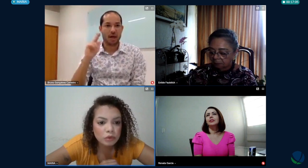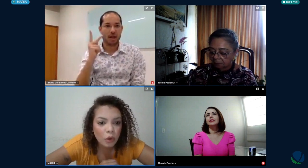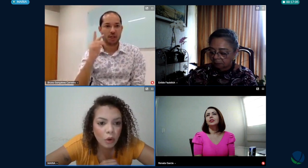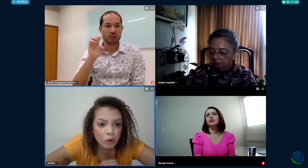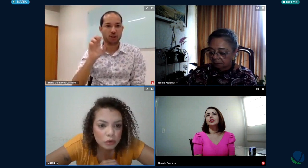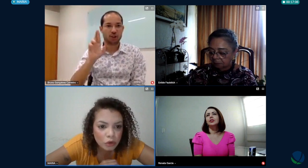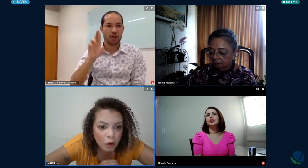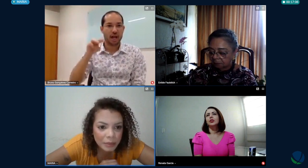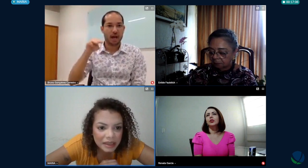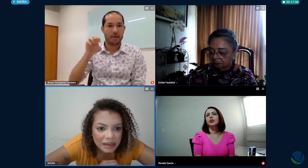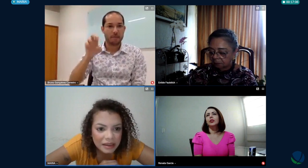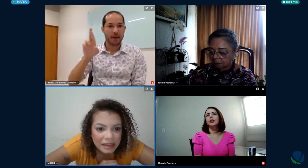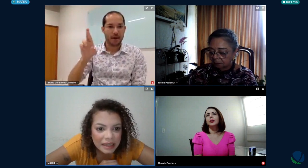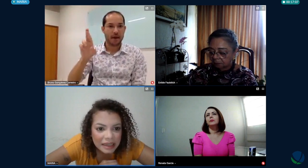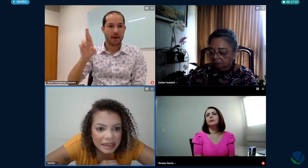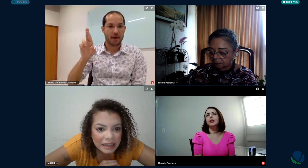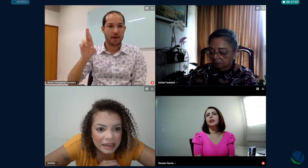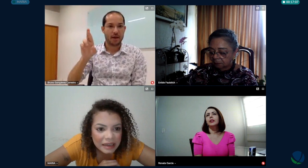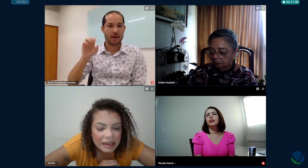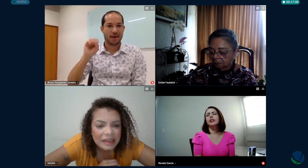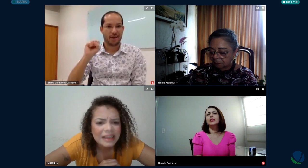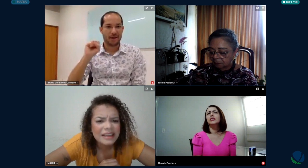Tem um autor, nome?